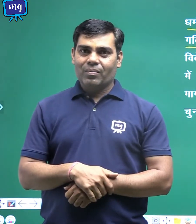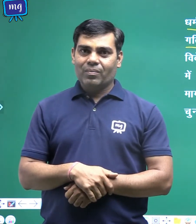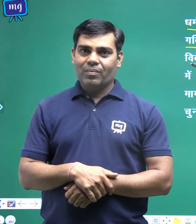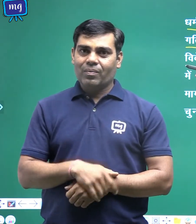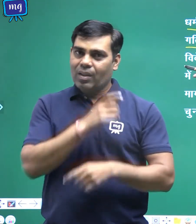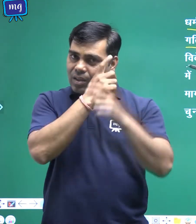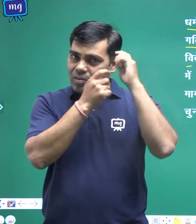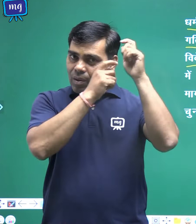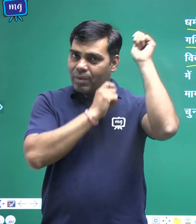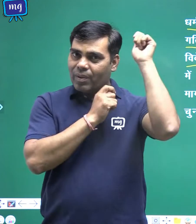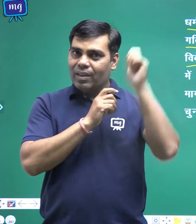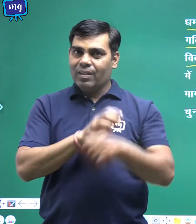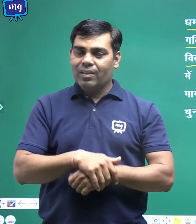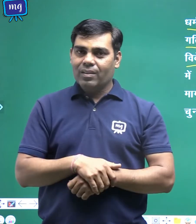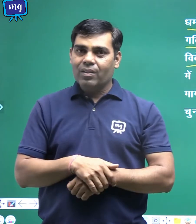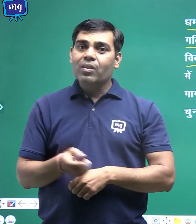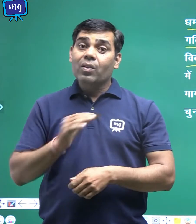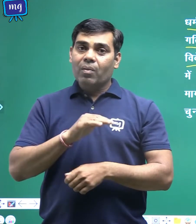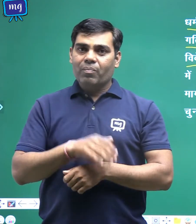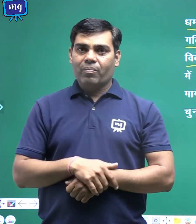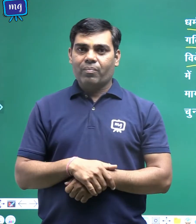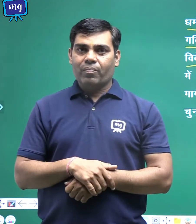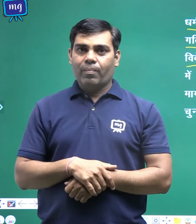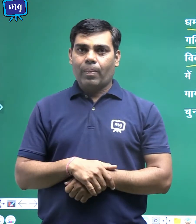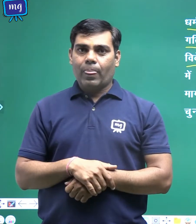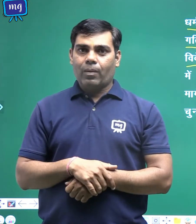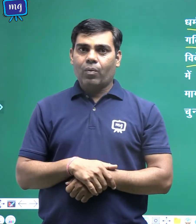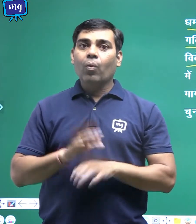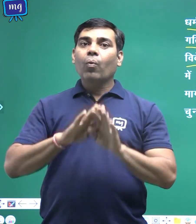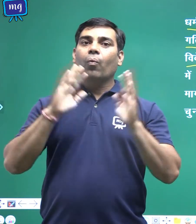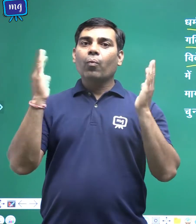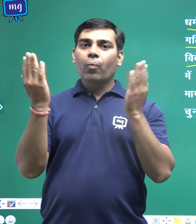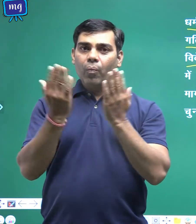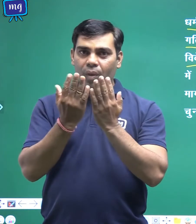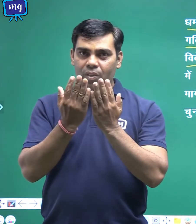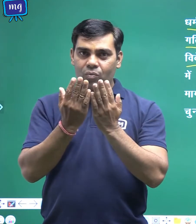स्वामी विवेकानंद जब विश्व धर्म सम्मेलन